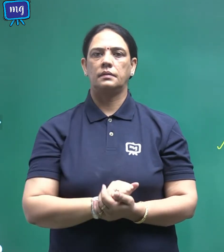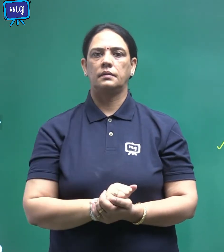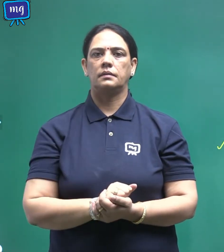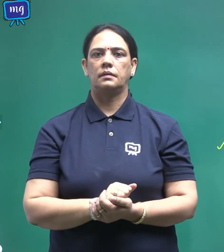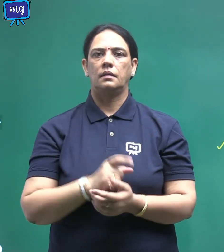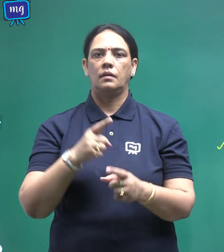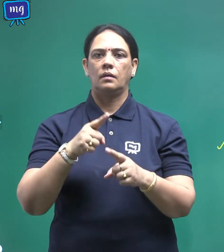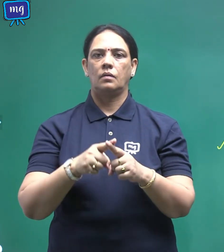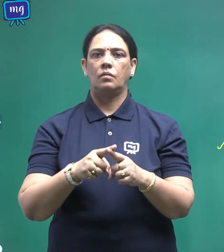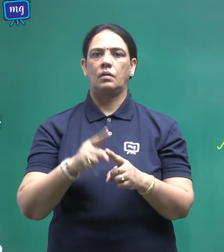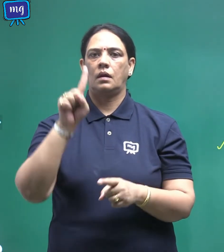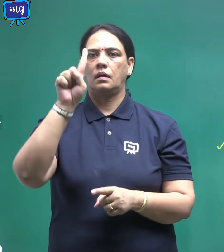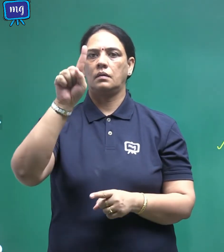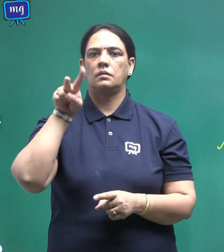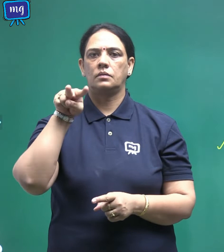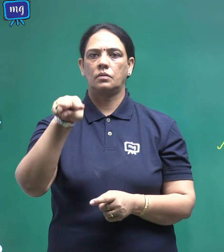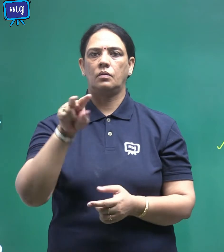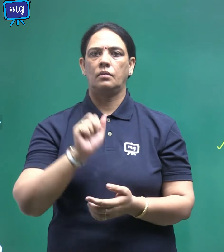गुणा 100।